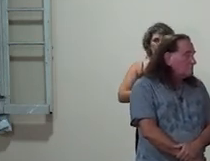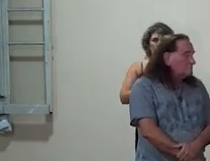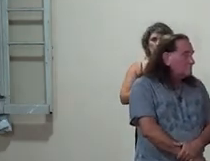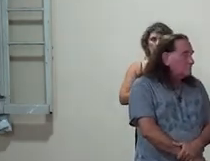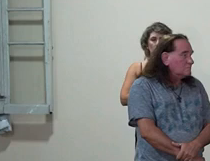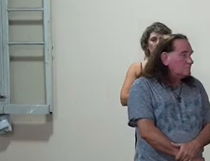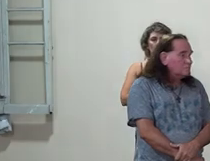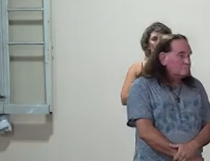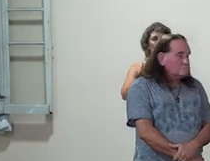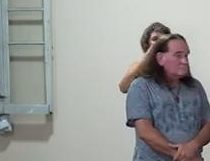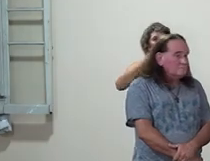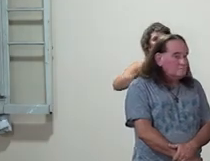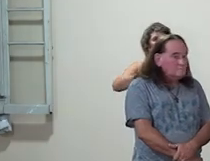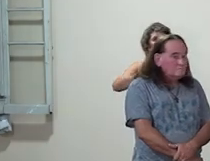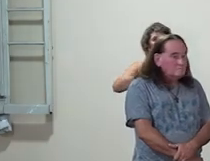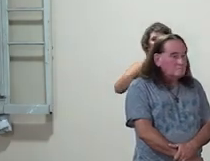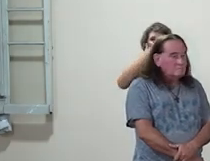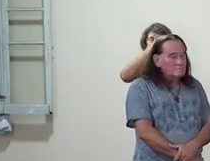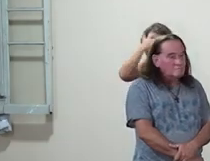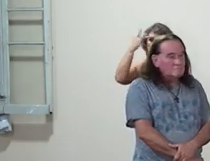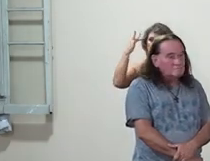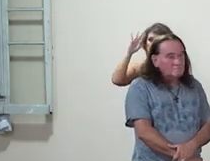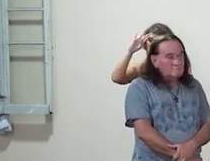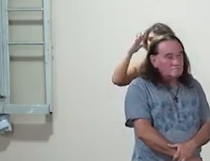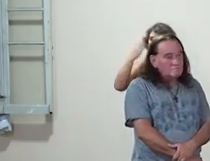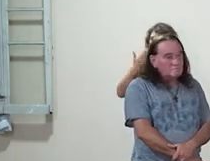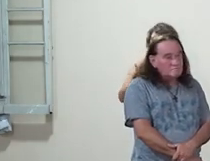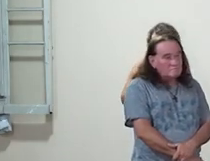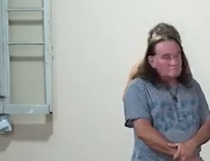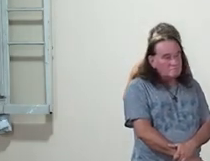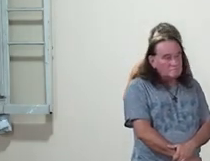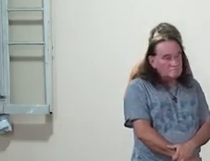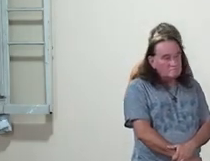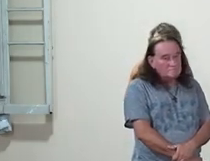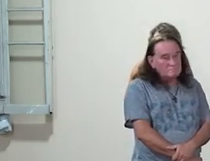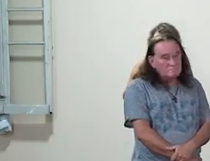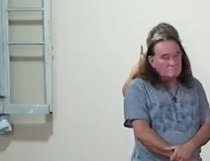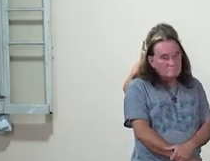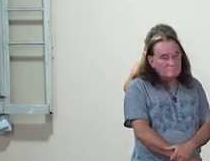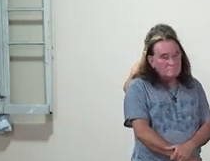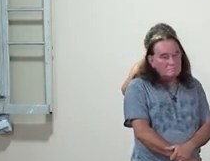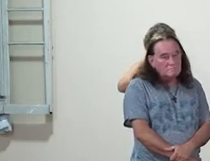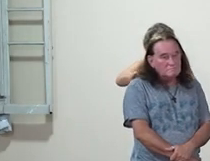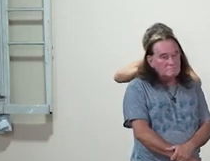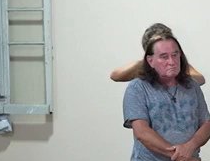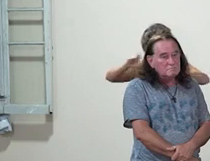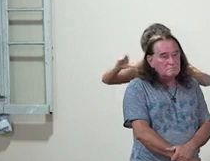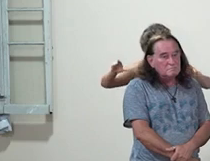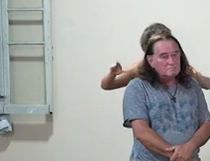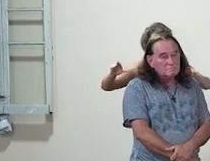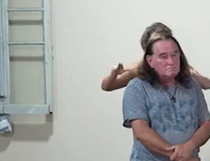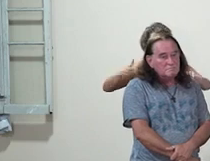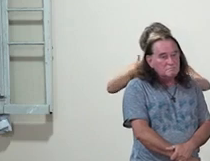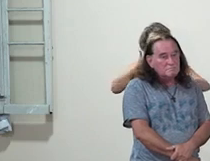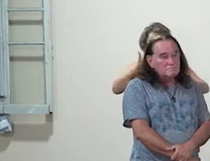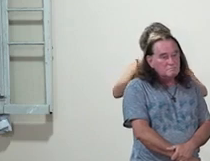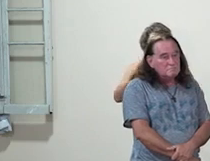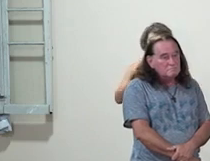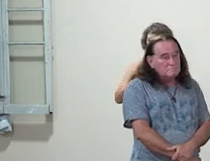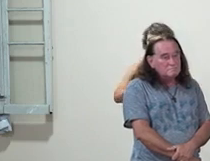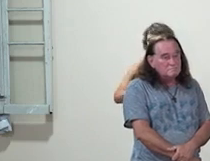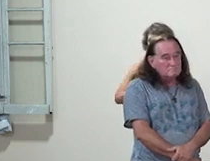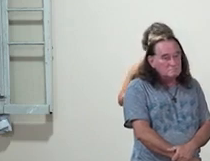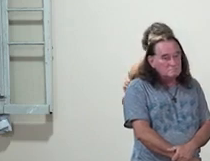espécie, porque essas pessoas confirmaram presença em vários momentos. Não estou dizendo que estão fazendo falta,